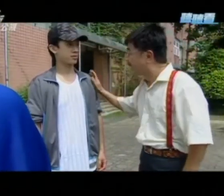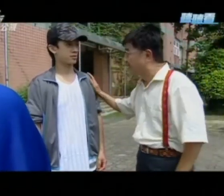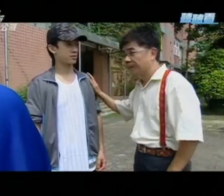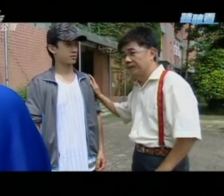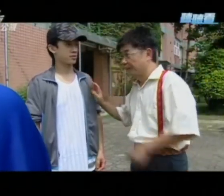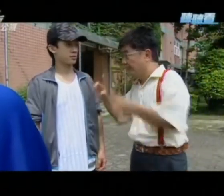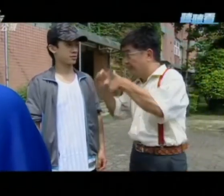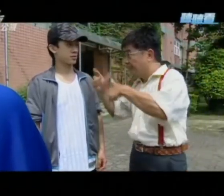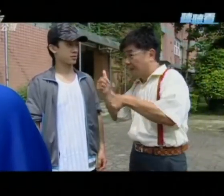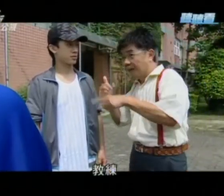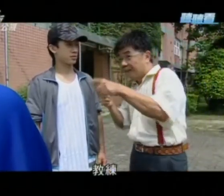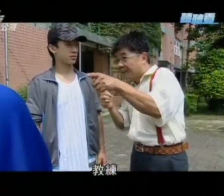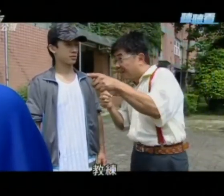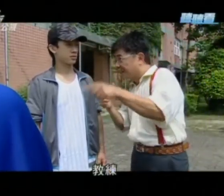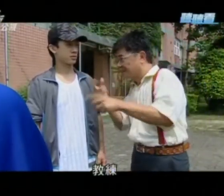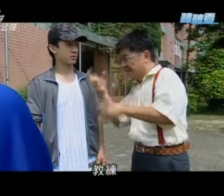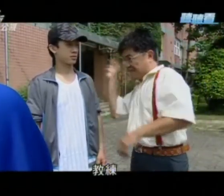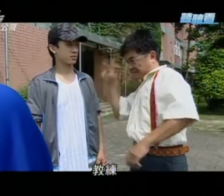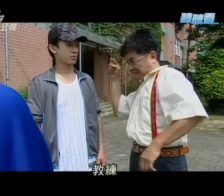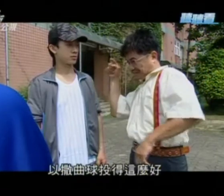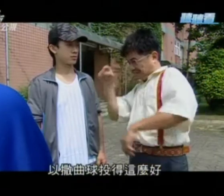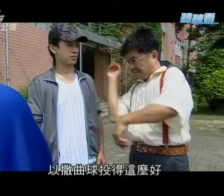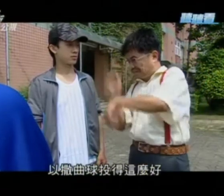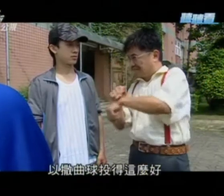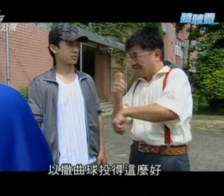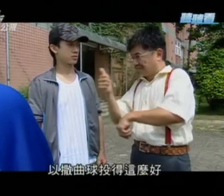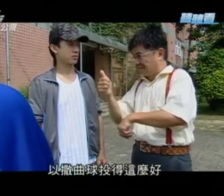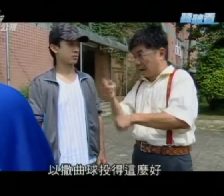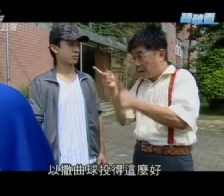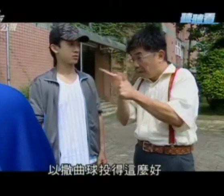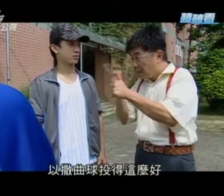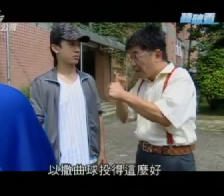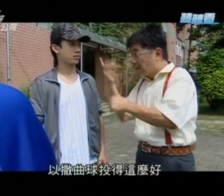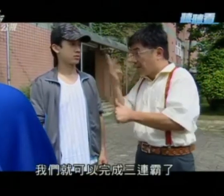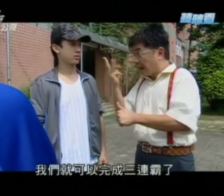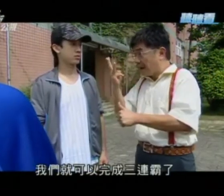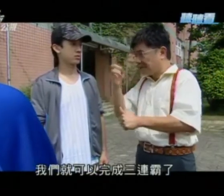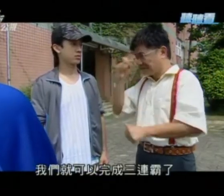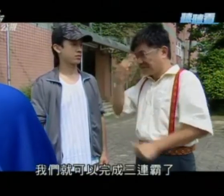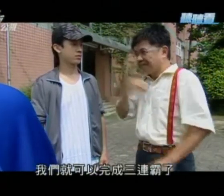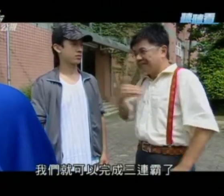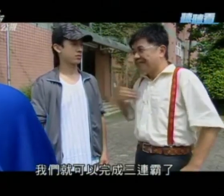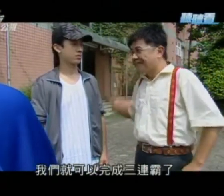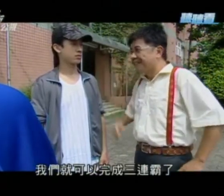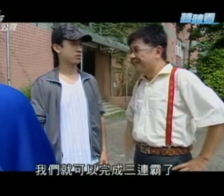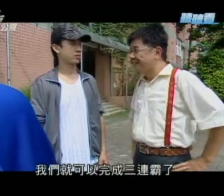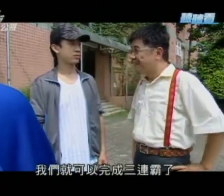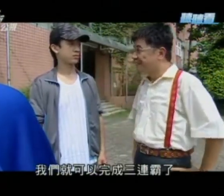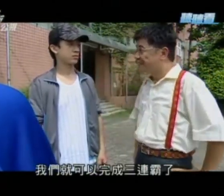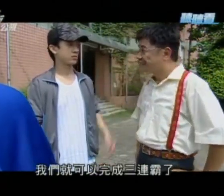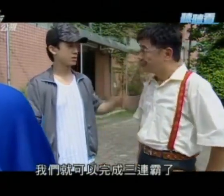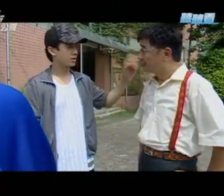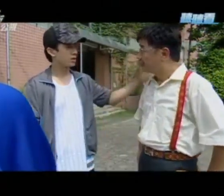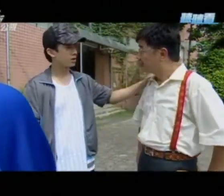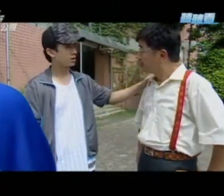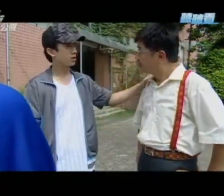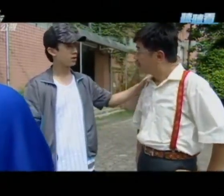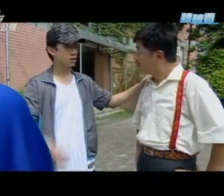哎，教练，以萨曲球投得这么好，我们就可以完成三连霸了。 会